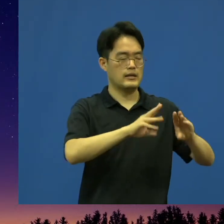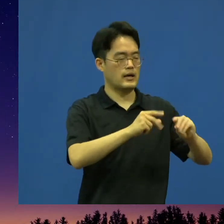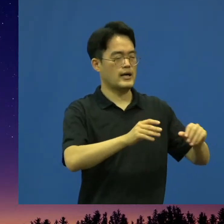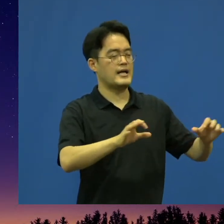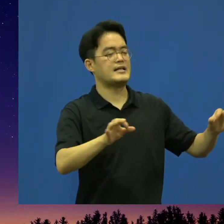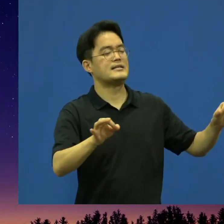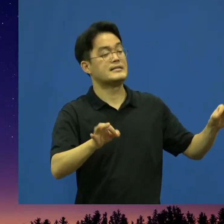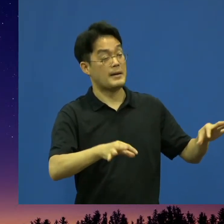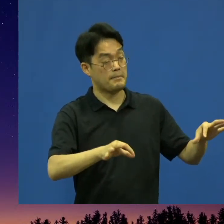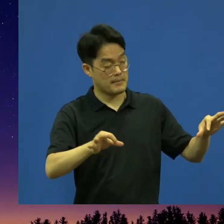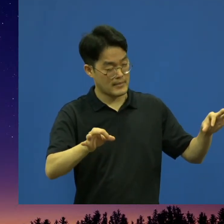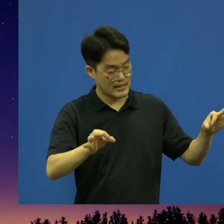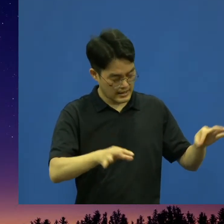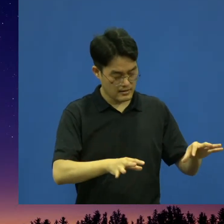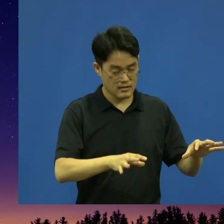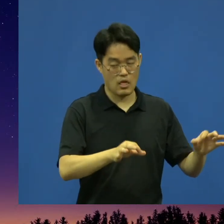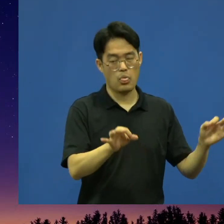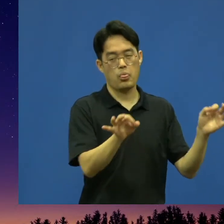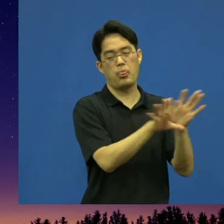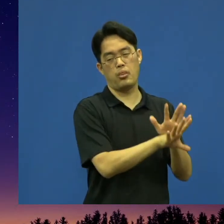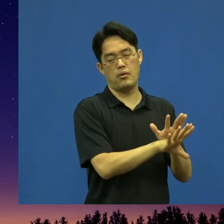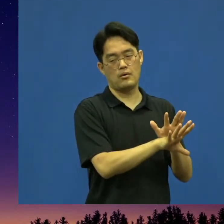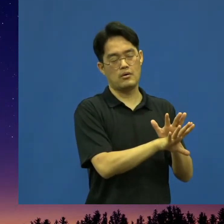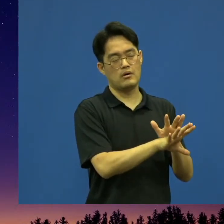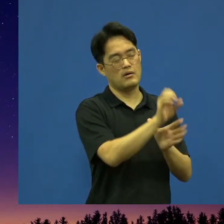잠깐만에 사라지게 되는 땅이에요.